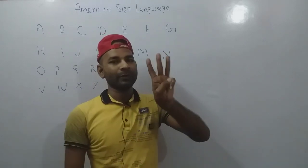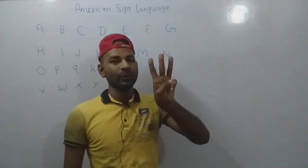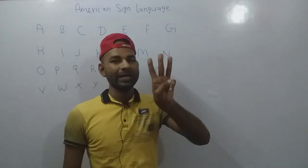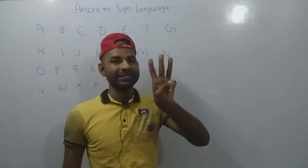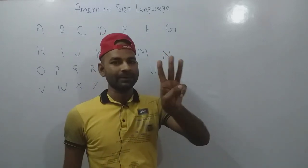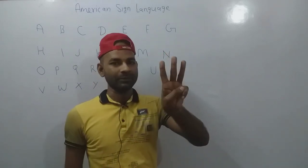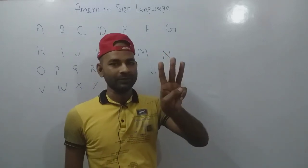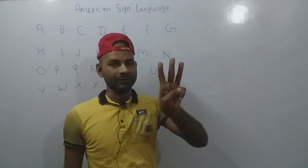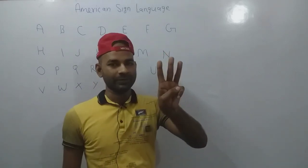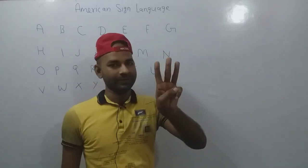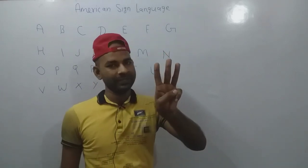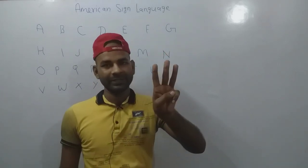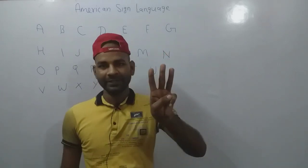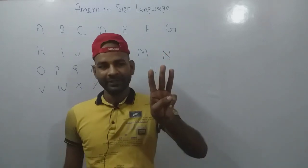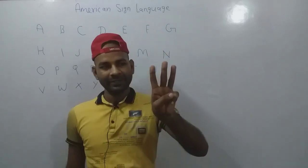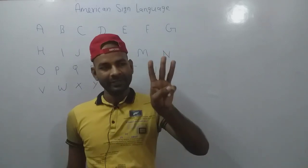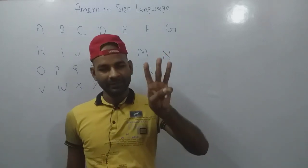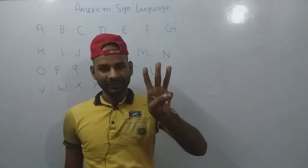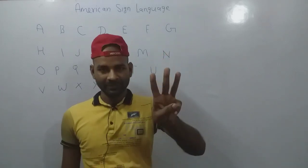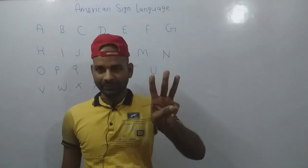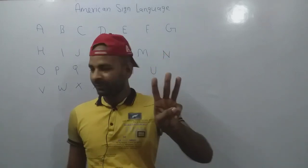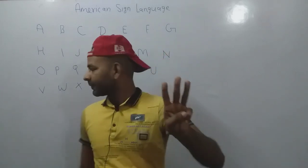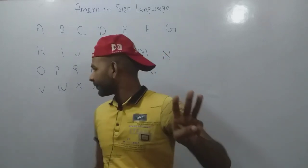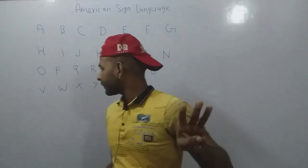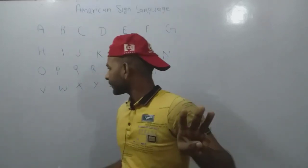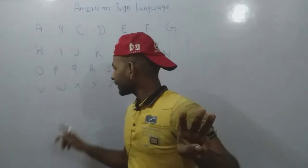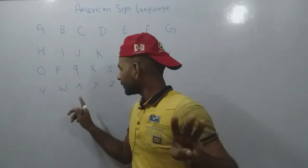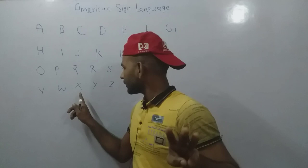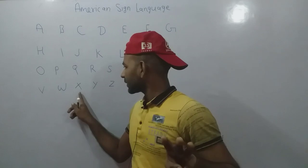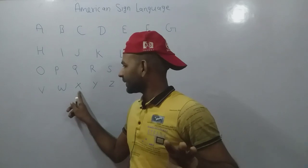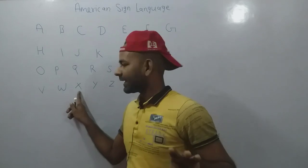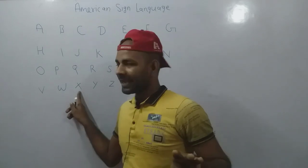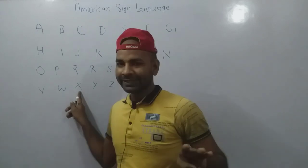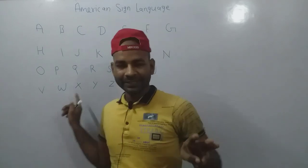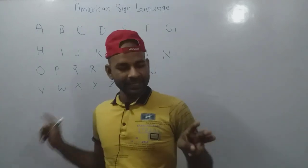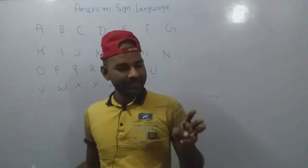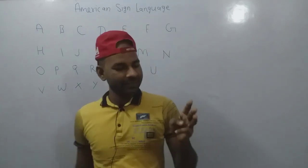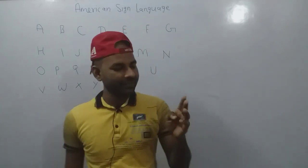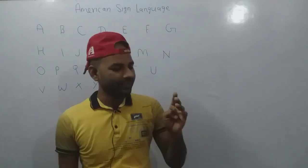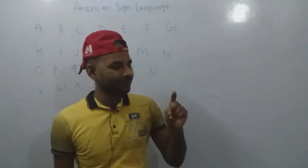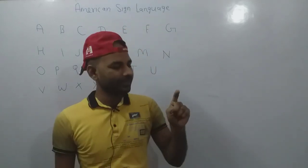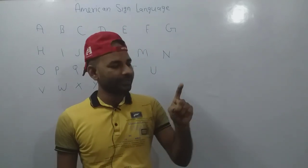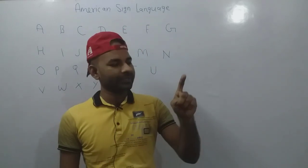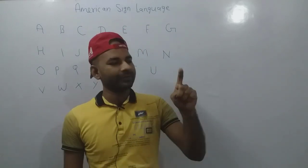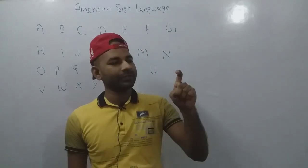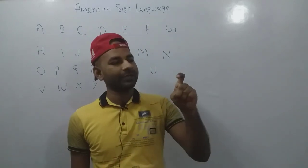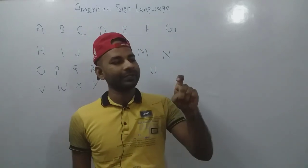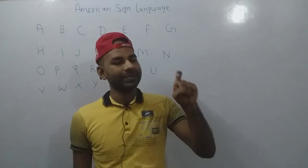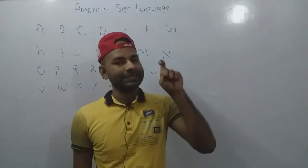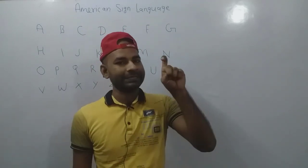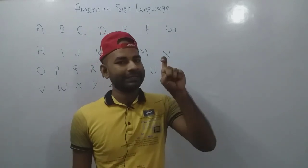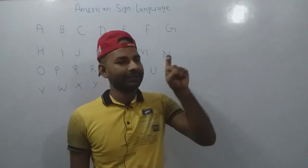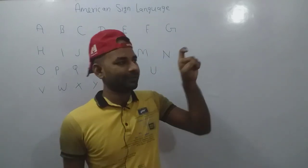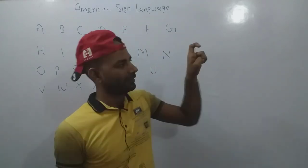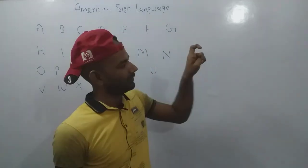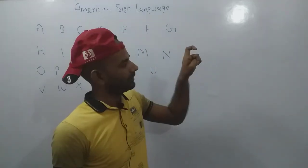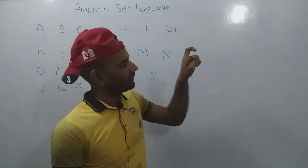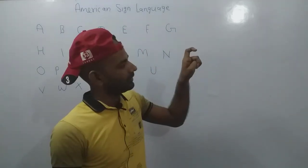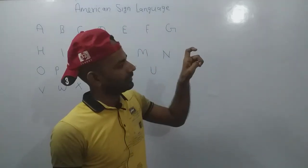गया W, ठीक। अब ये W, उसके बाद X, X बनाने के लिए कुछ नहीं करना, ऐसे